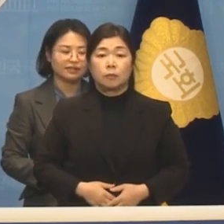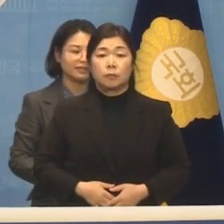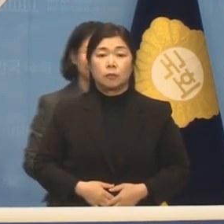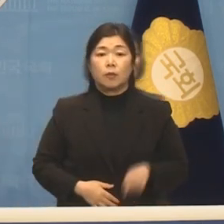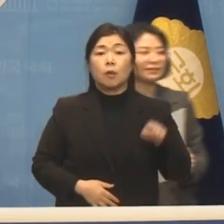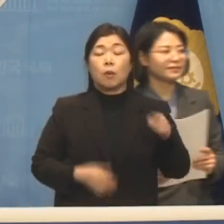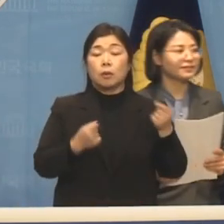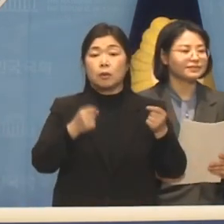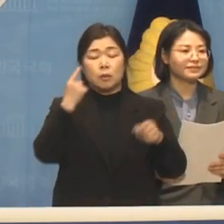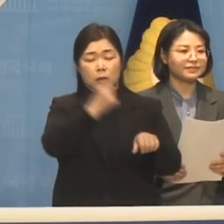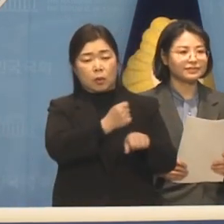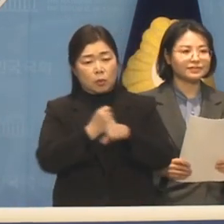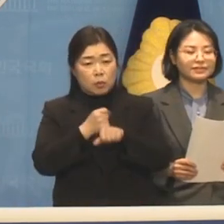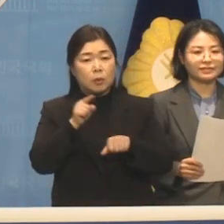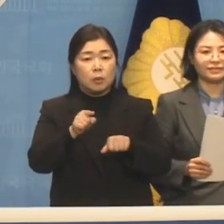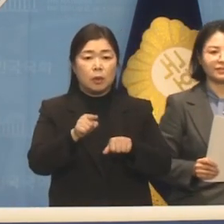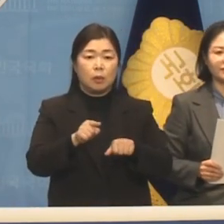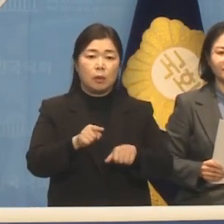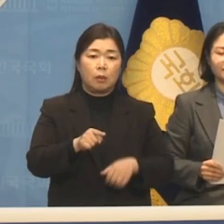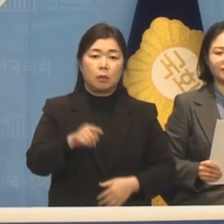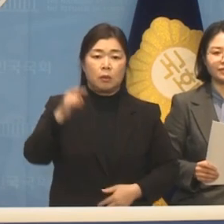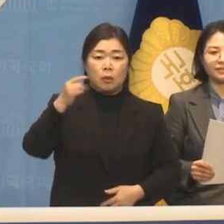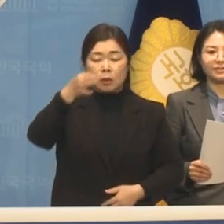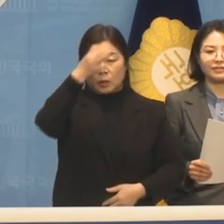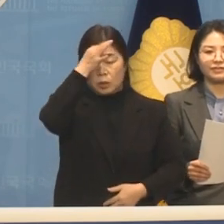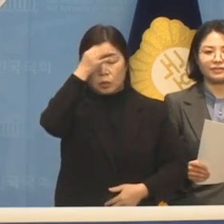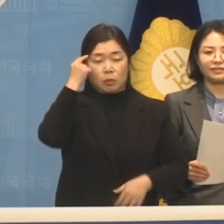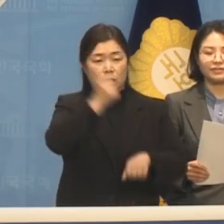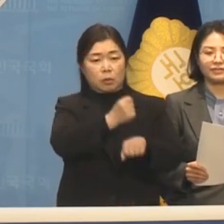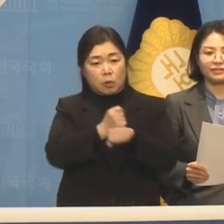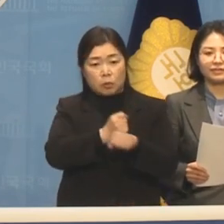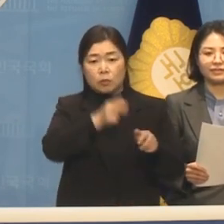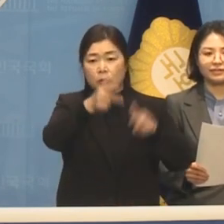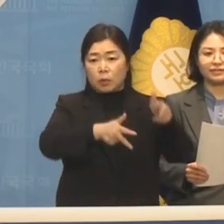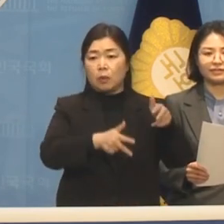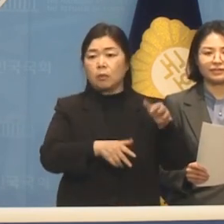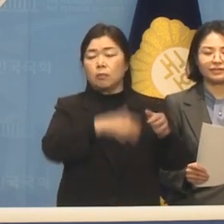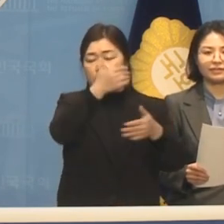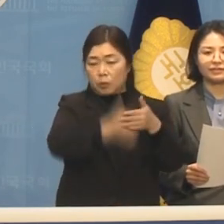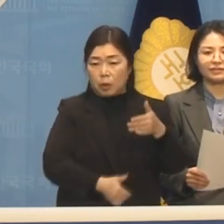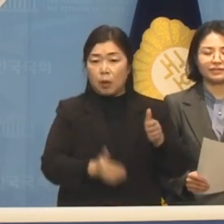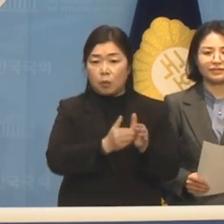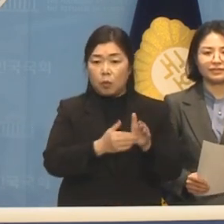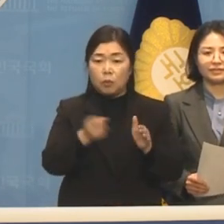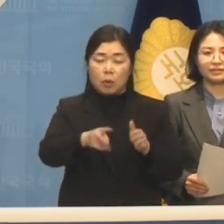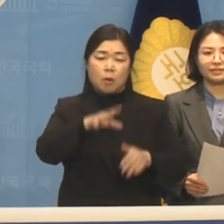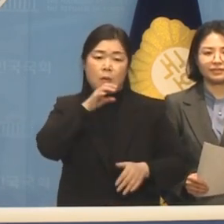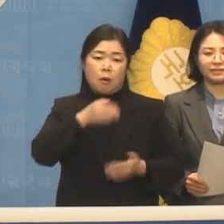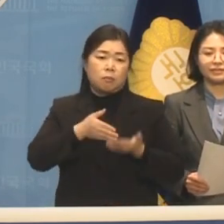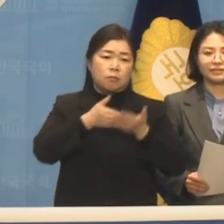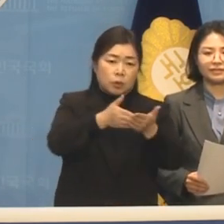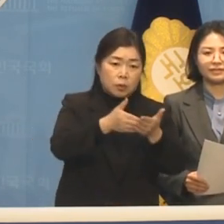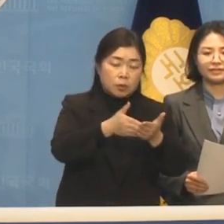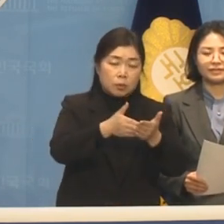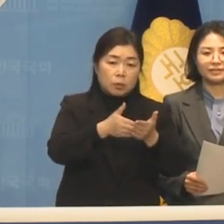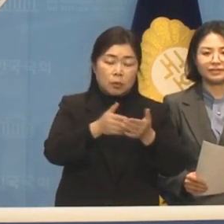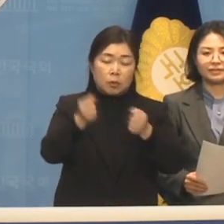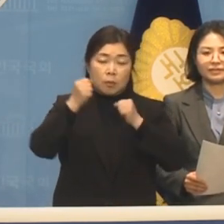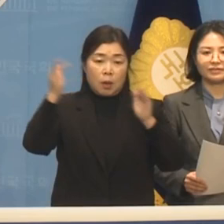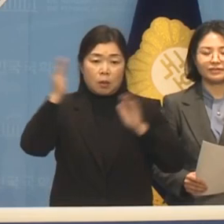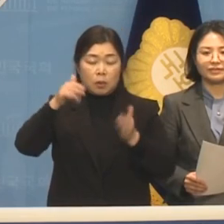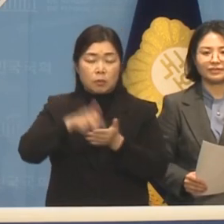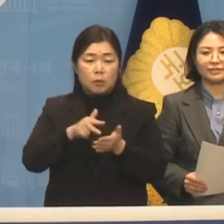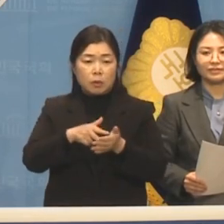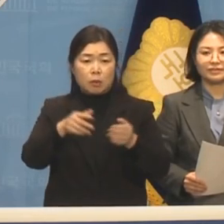요람에 R&D 예산을 삭감하고 또 그것에 항의하는 그런 졸업생의 그